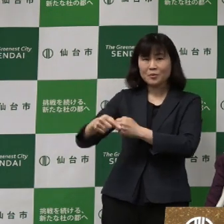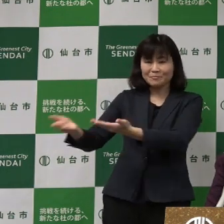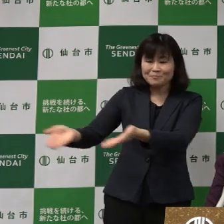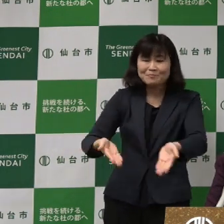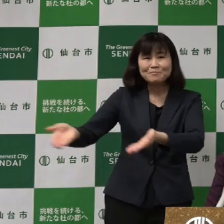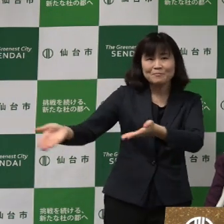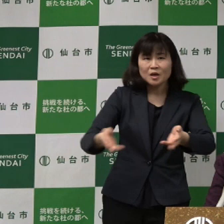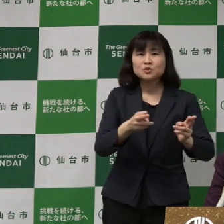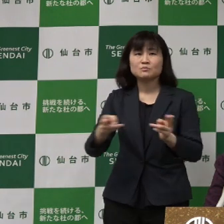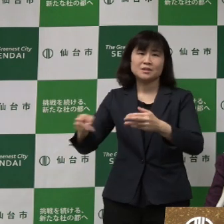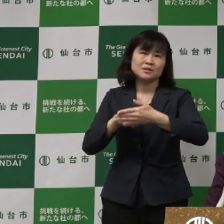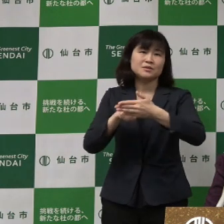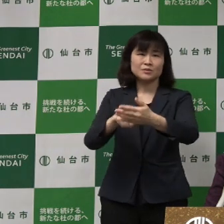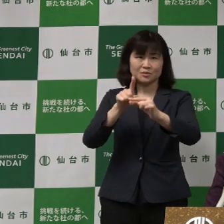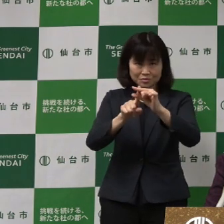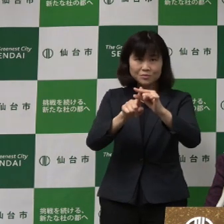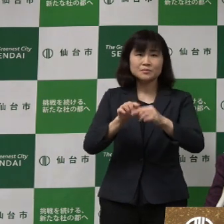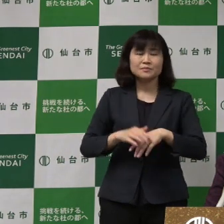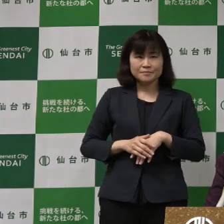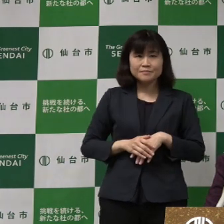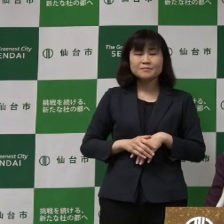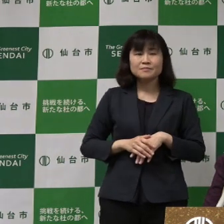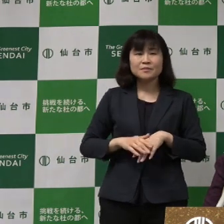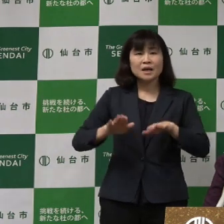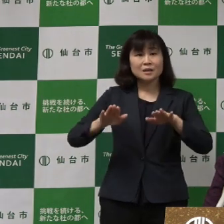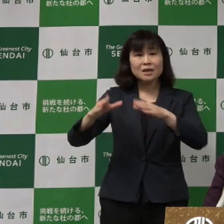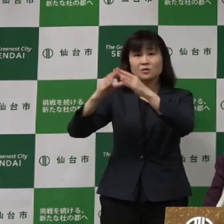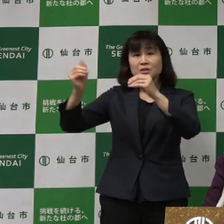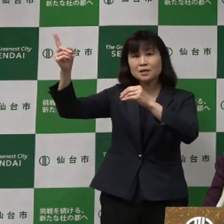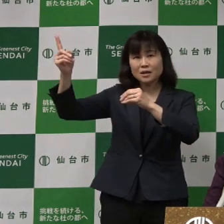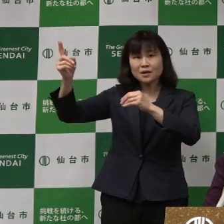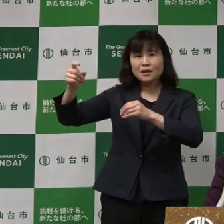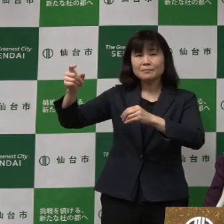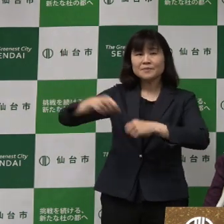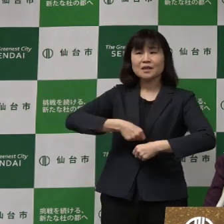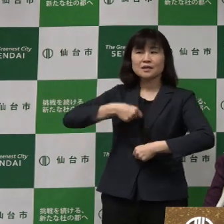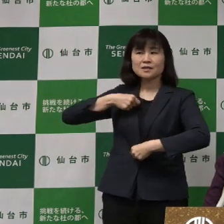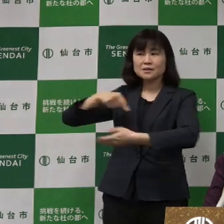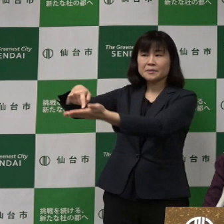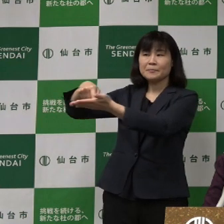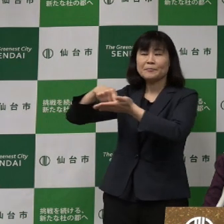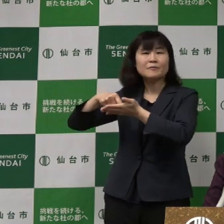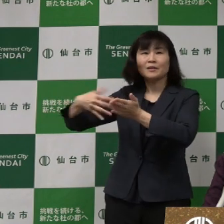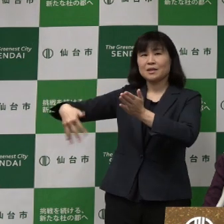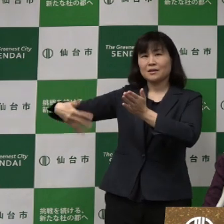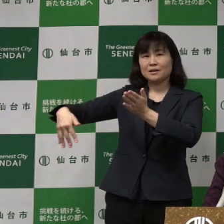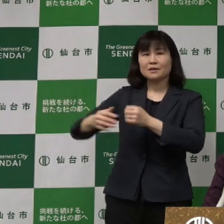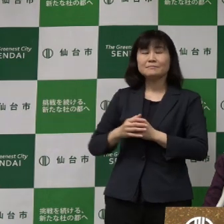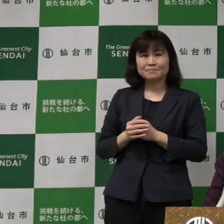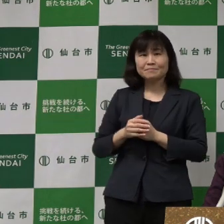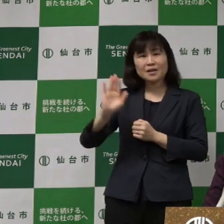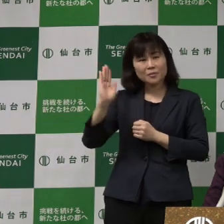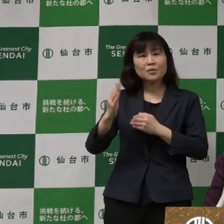進めているところです。まだ正式にですね、国の方からの要請は入っていないところですけれども、市営